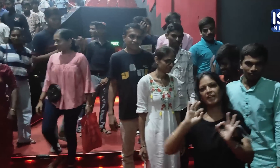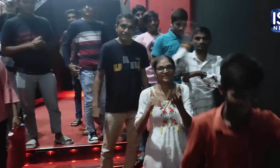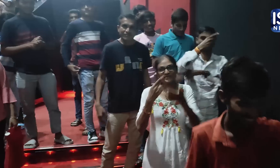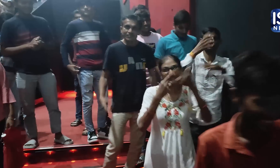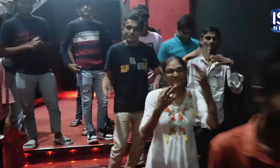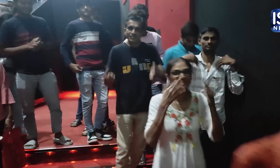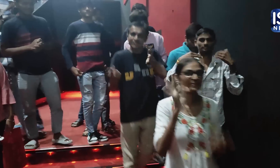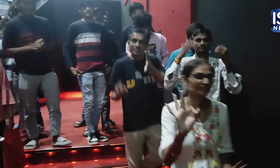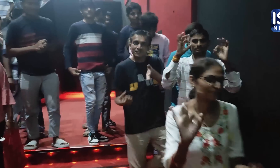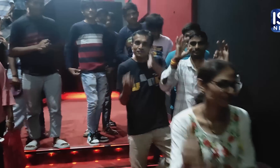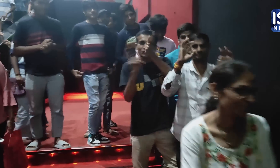हुए।